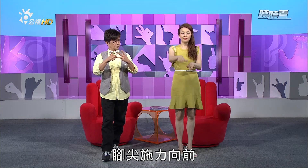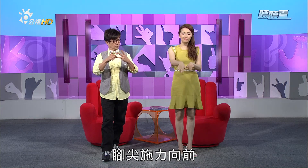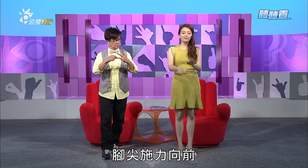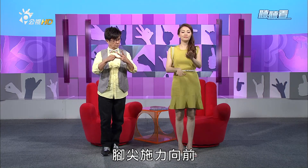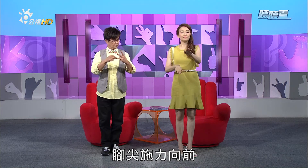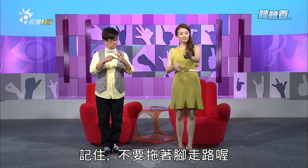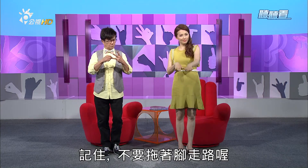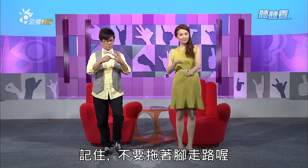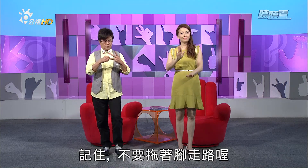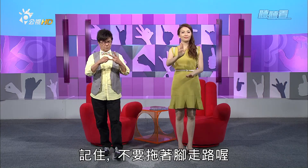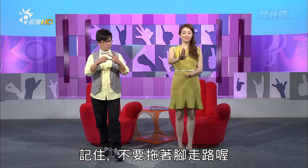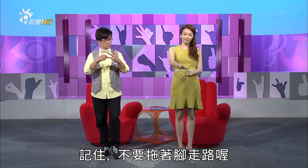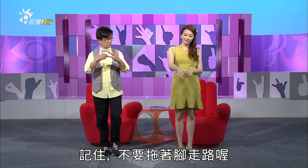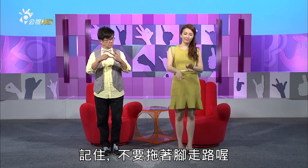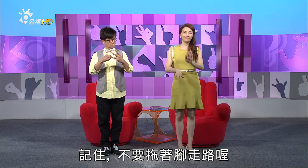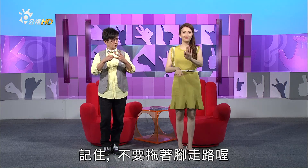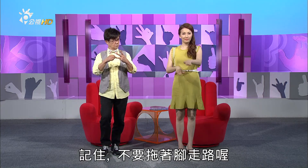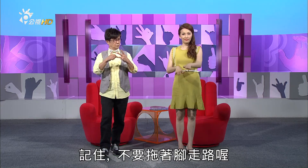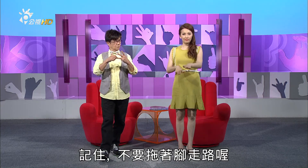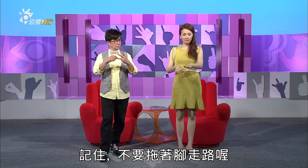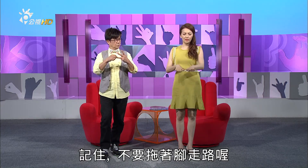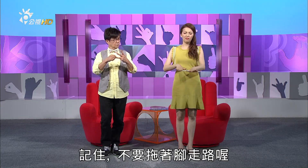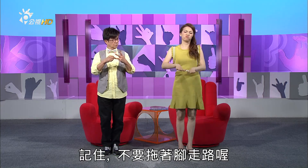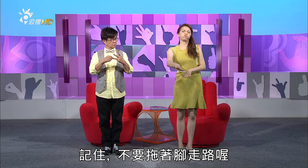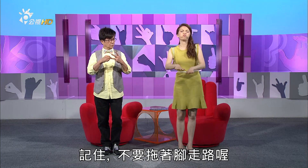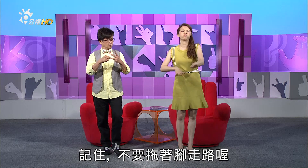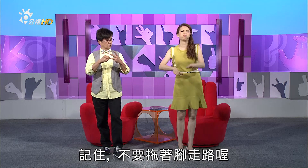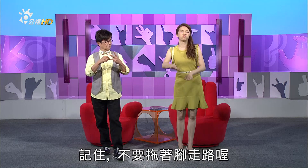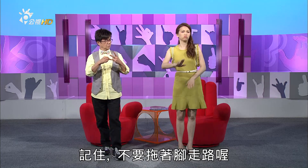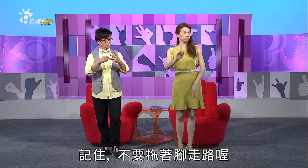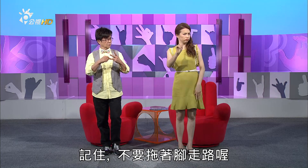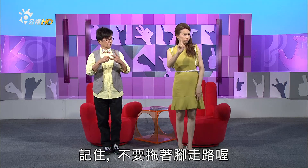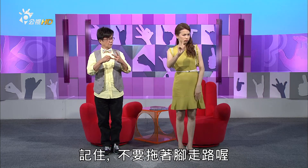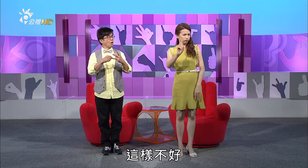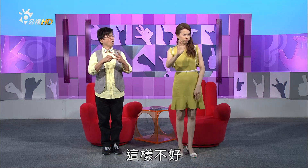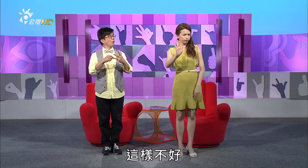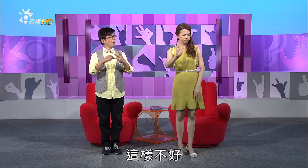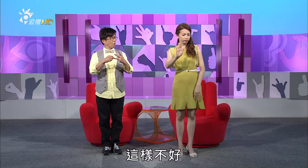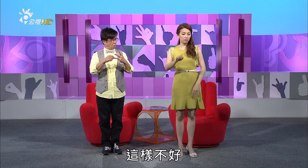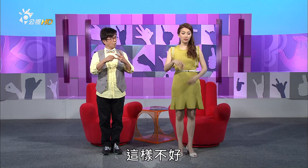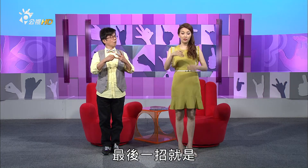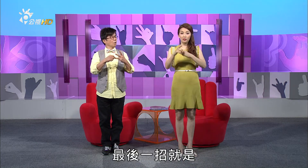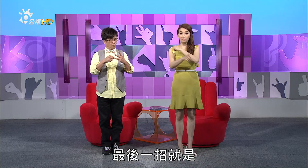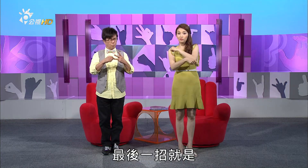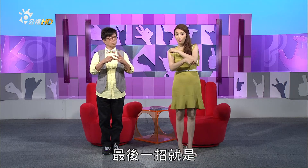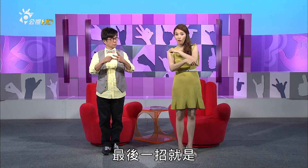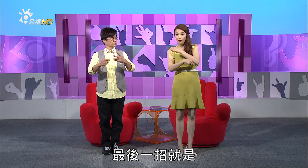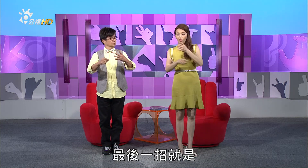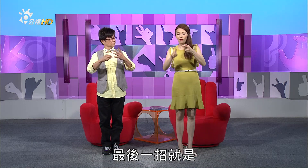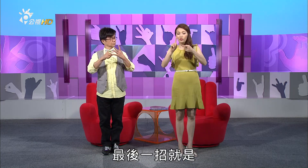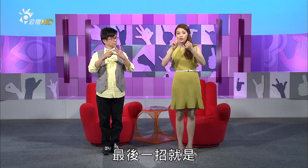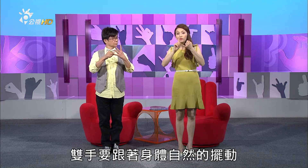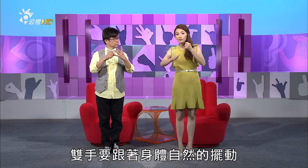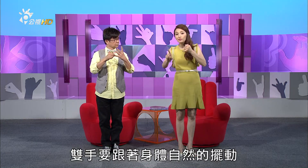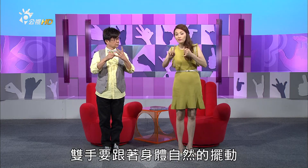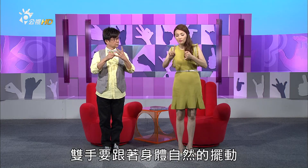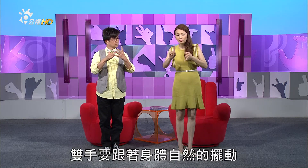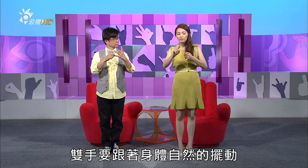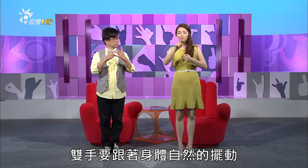记住哦，不要拖着脚走路哦。这样不好， 最后一招呢，就是双手